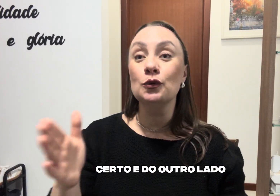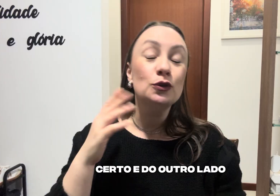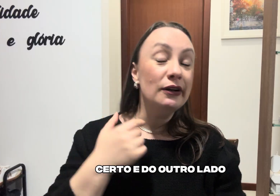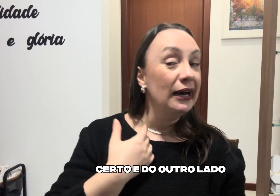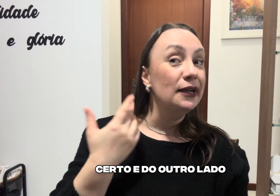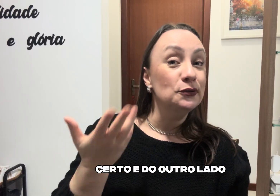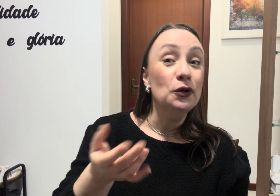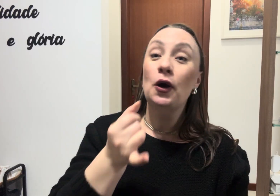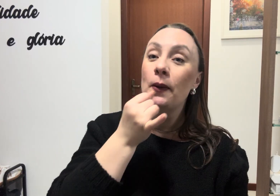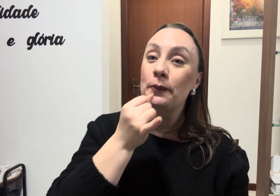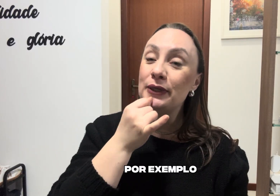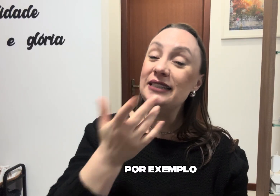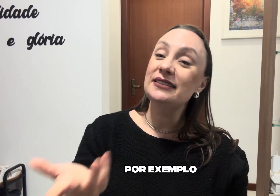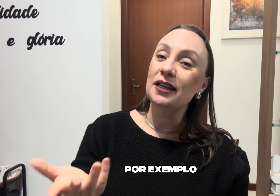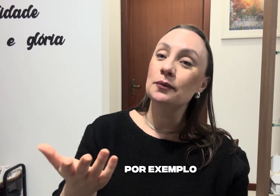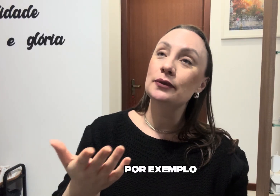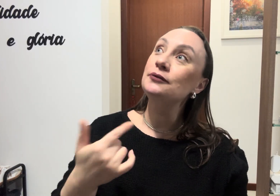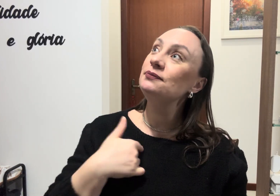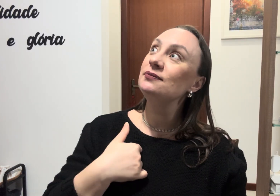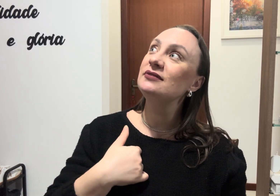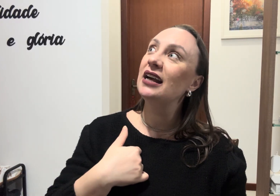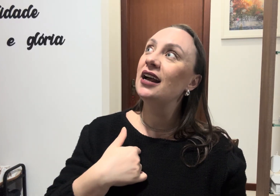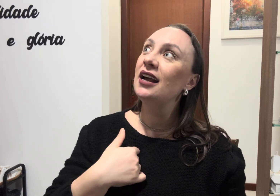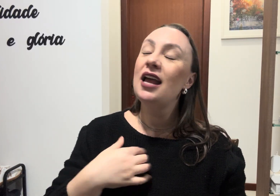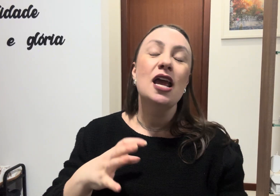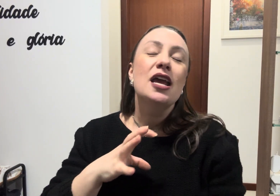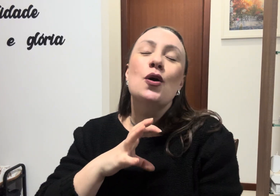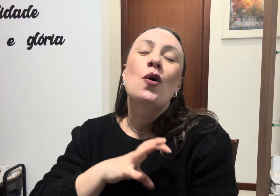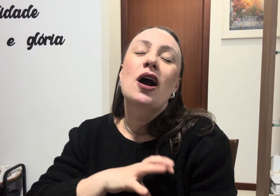outro lado, por exemplo,